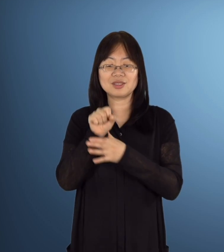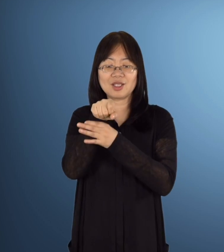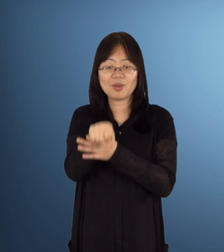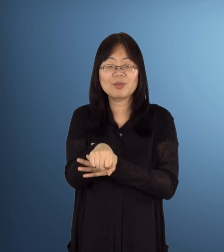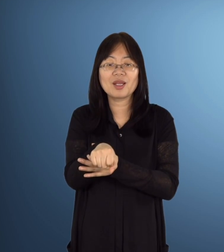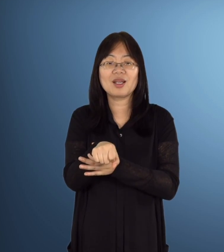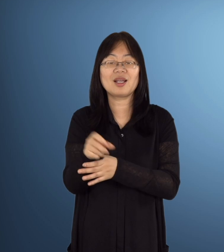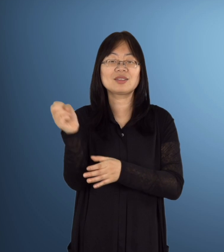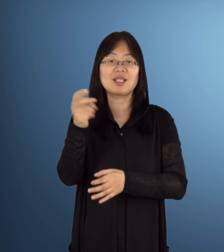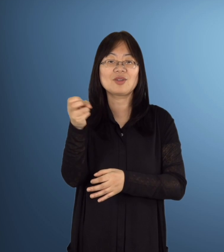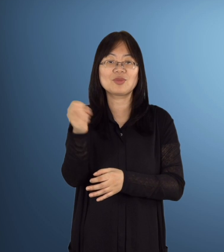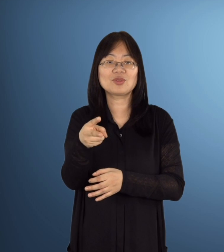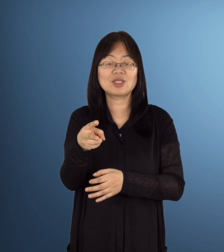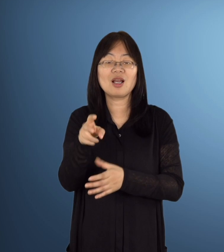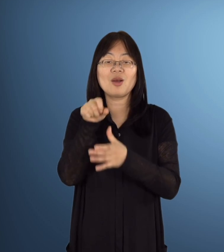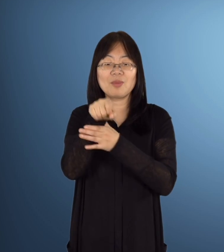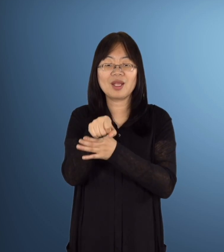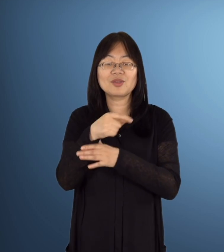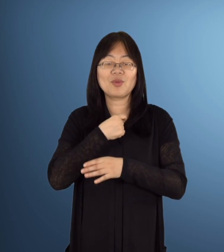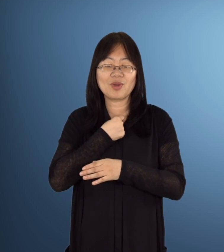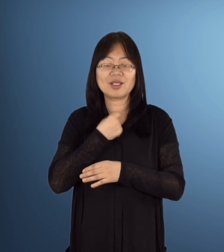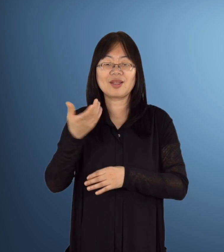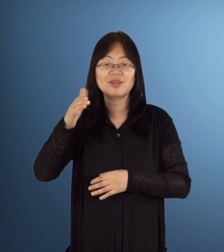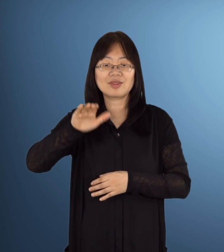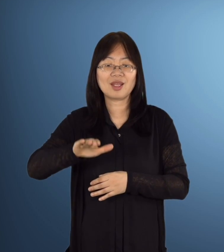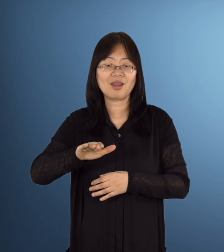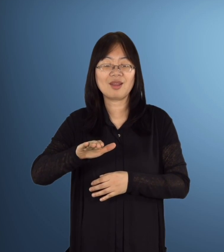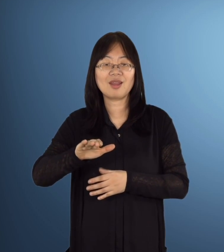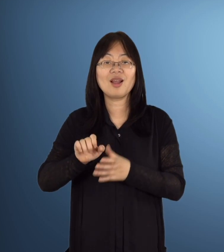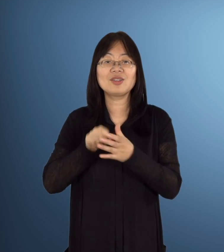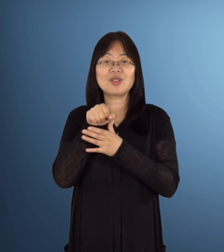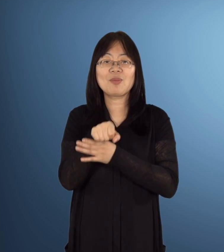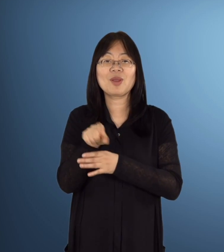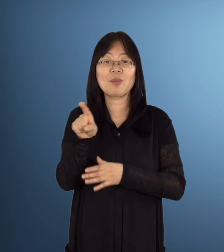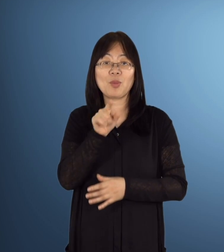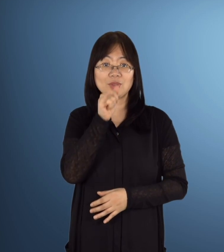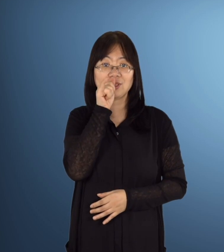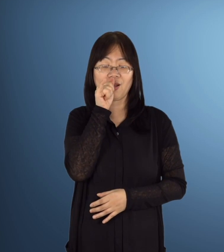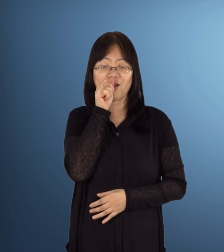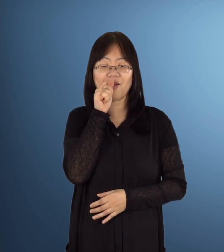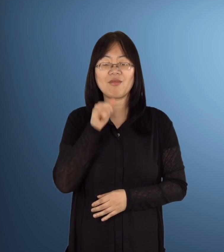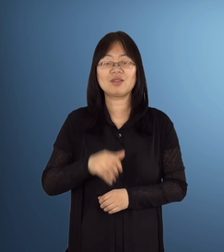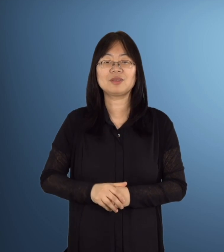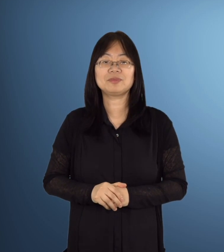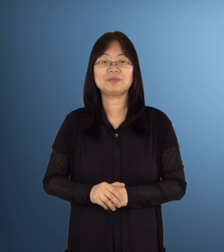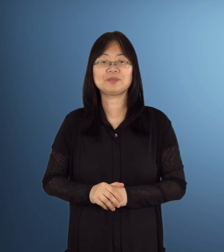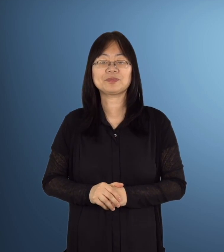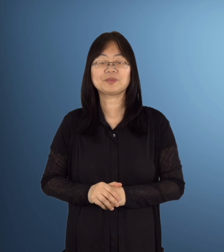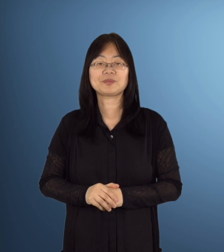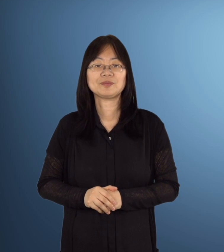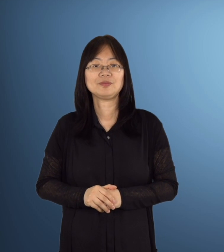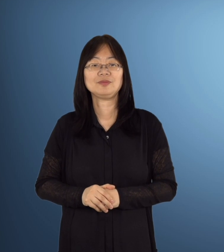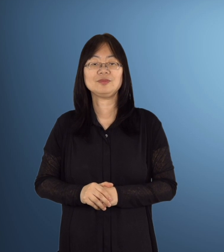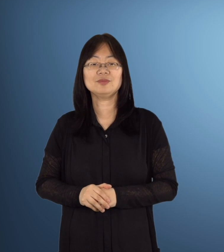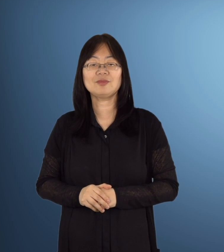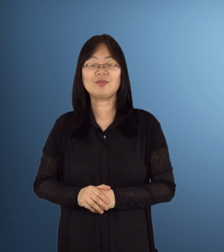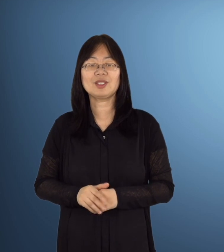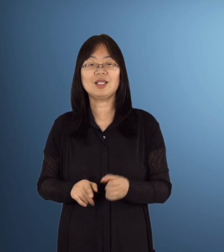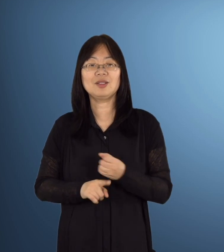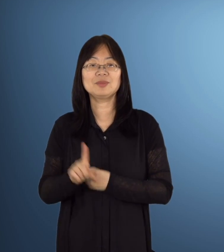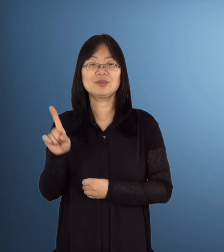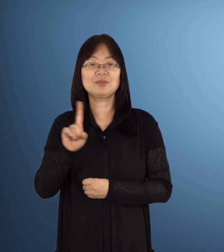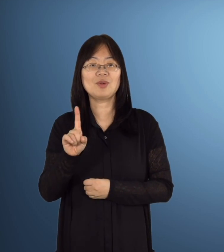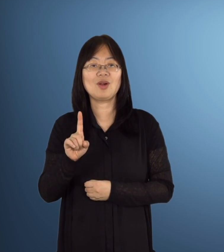열매를 자꾸 매질했는데 그럼 도대체 열매가 뭐냐. 이 열매라는 말은 무슨 뜻인가